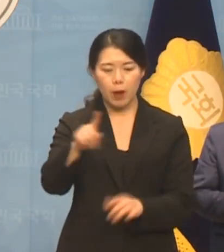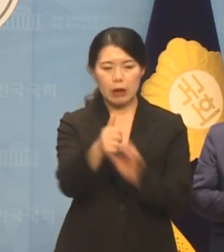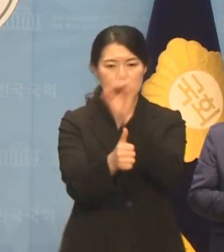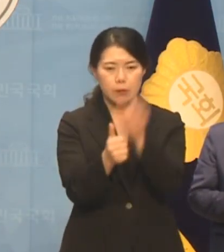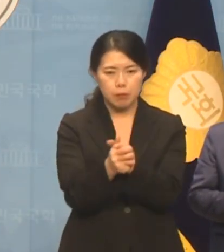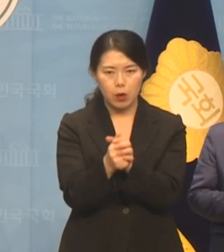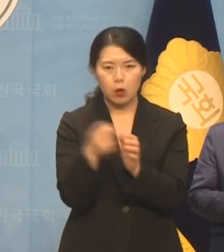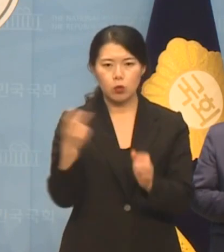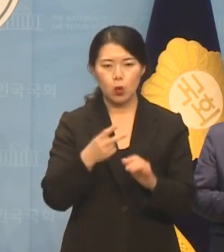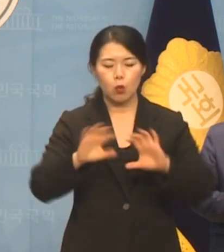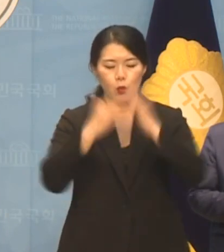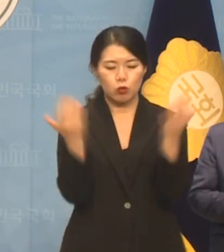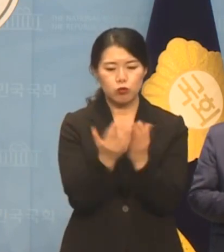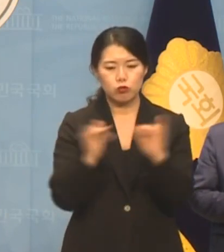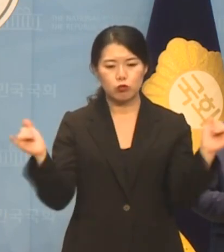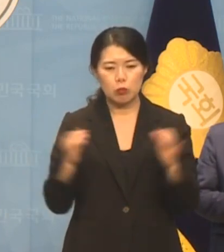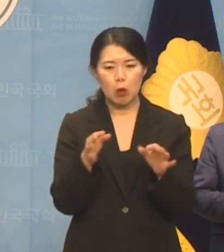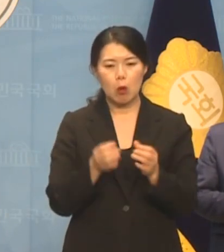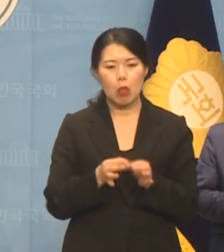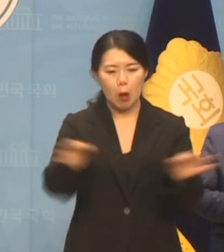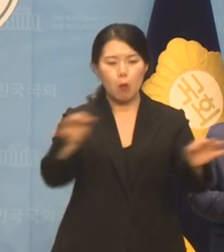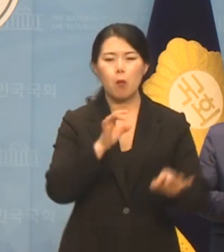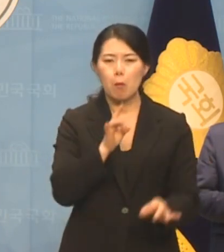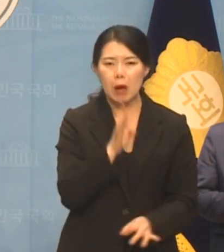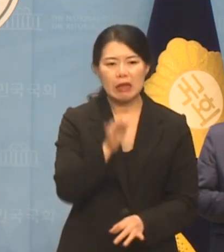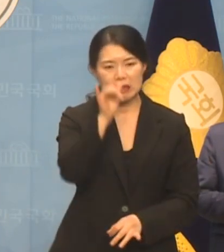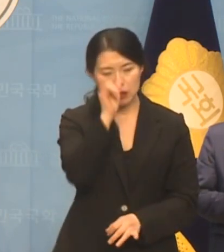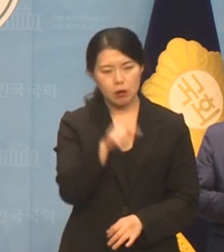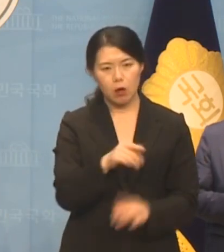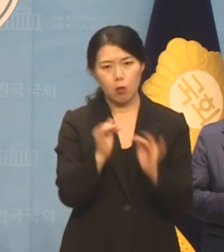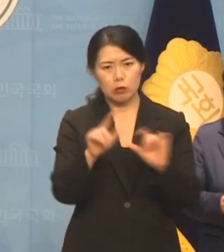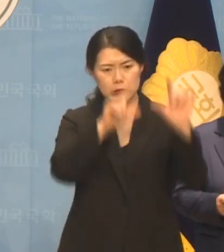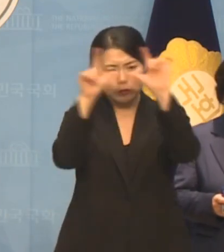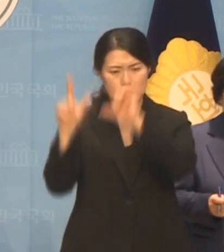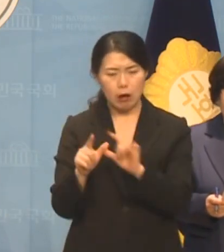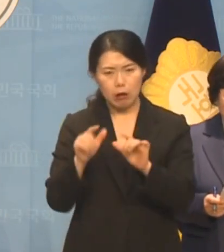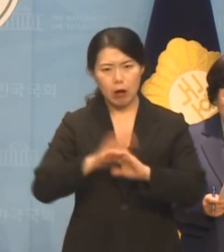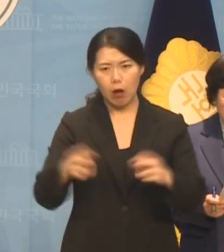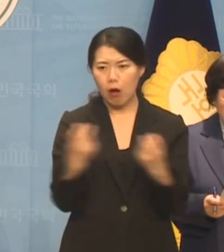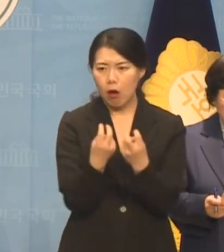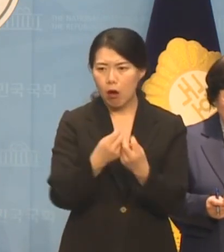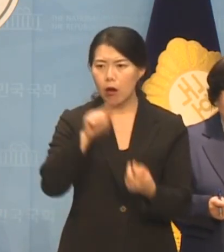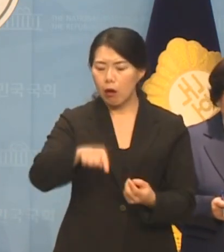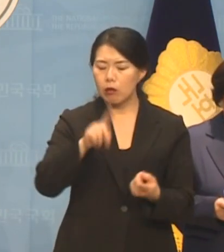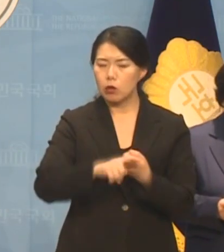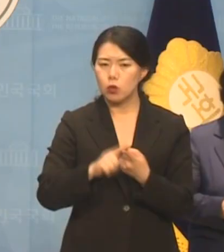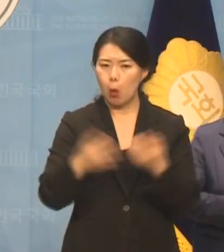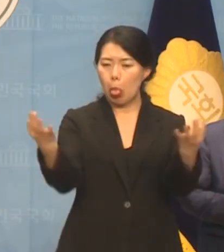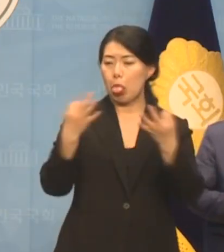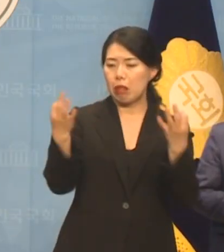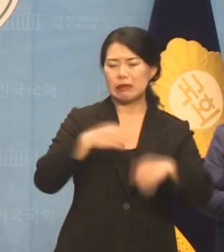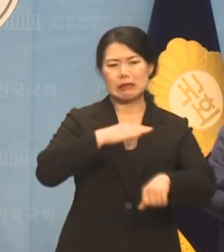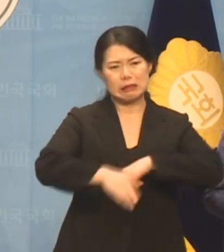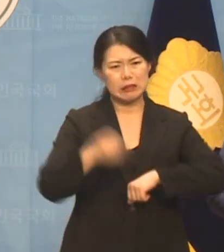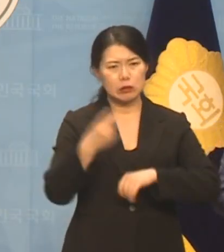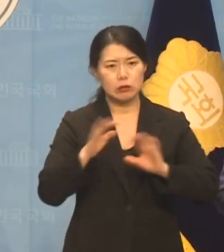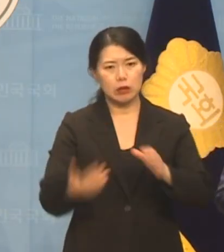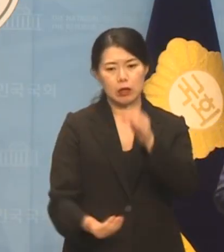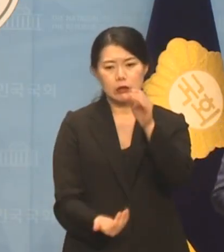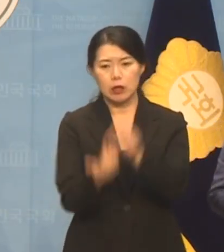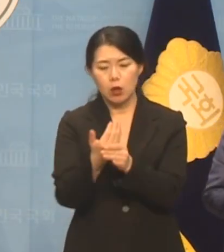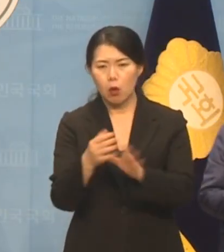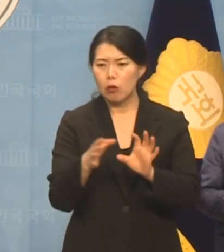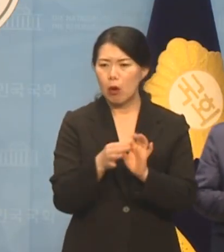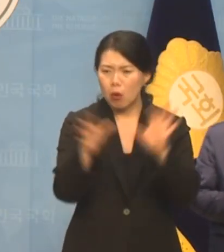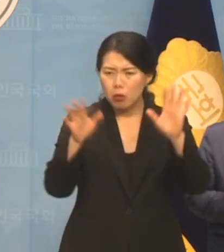현금 살포만 있다라고 주장했습니다. 이는 민주당의 민생 대책에 포퓰리즘 이미지를 더 씌우고 재난과 무관한 내용까지 억지로